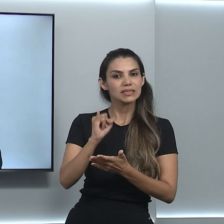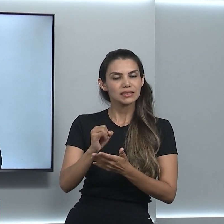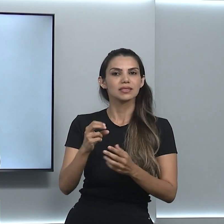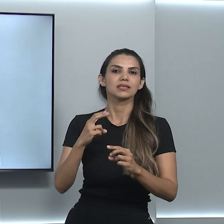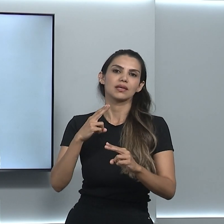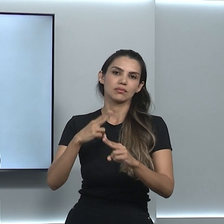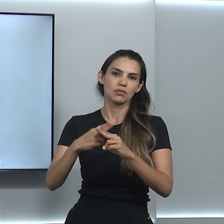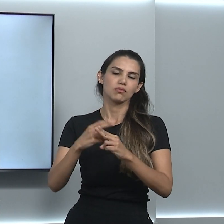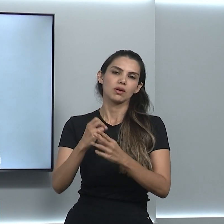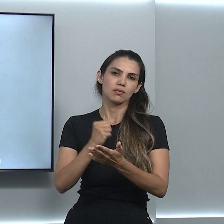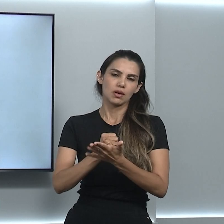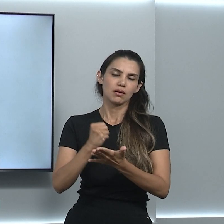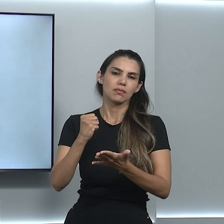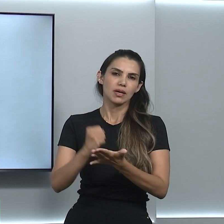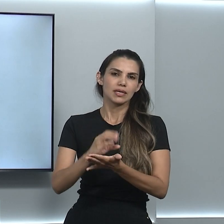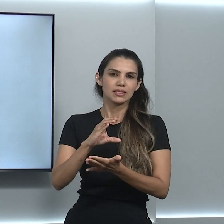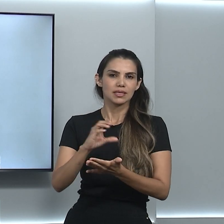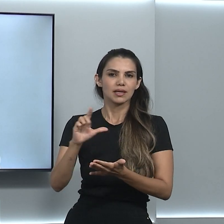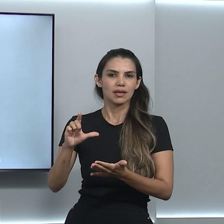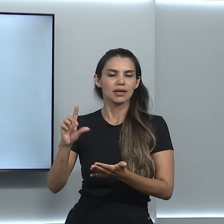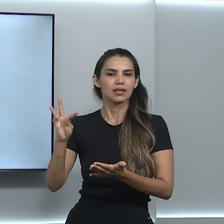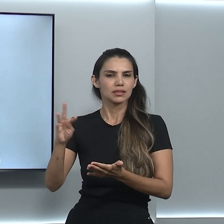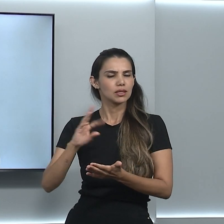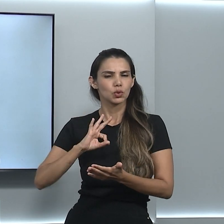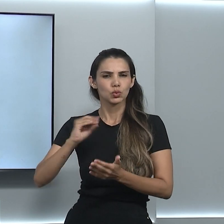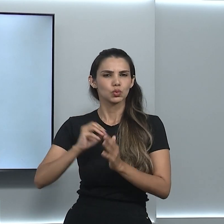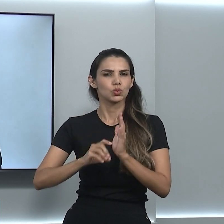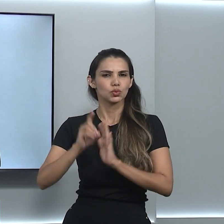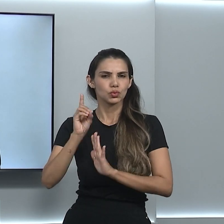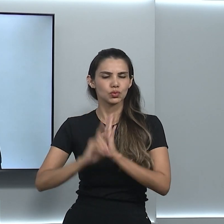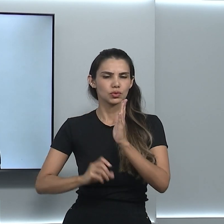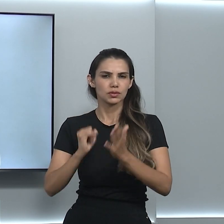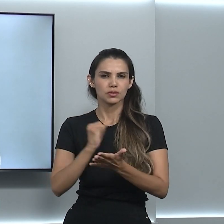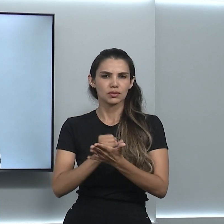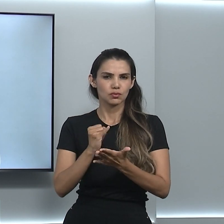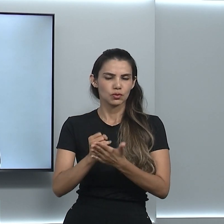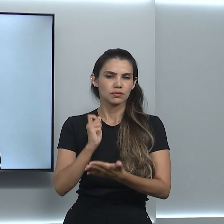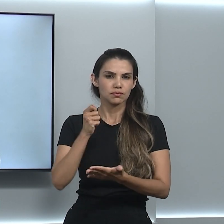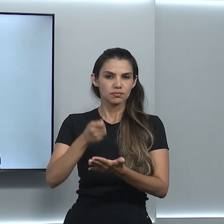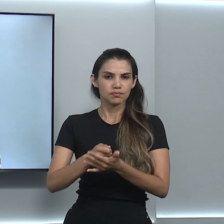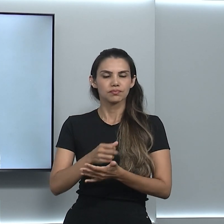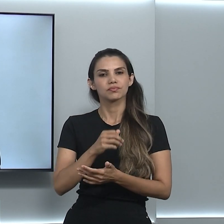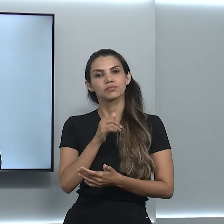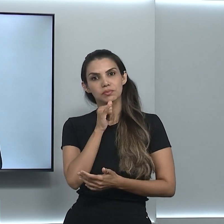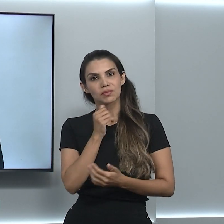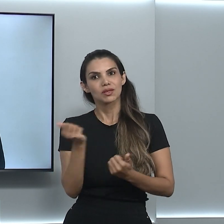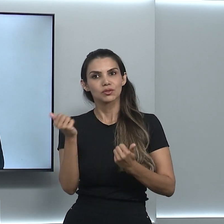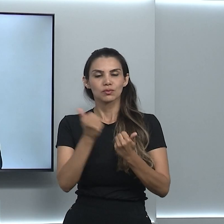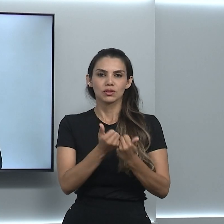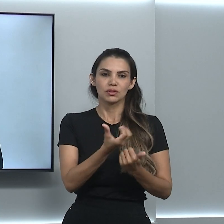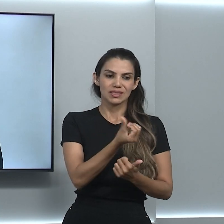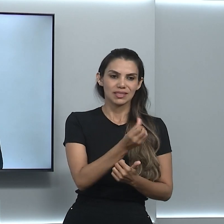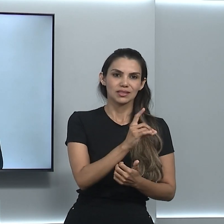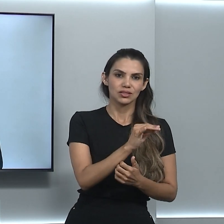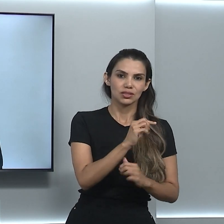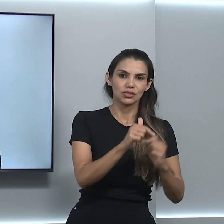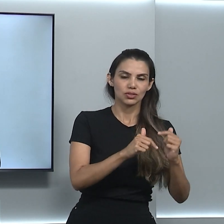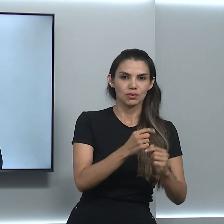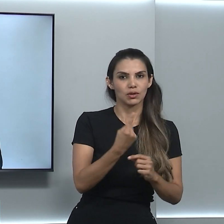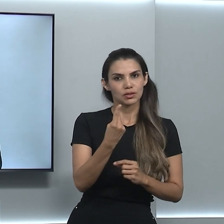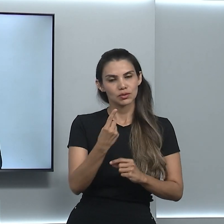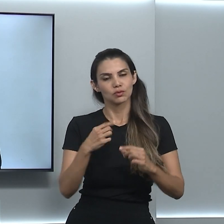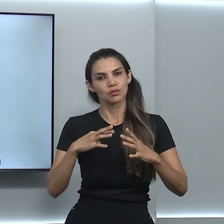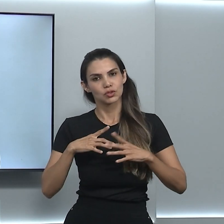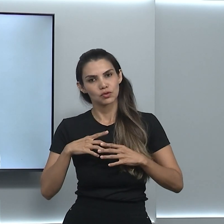legislação trabalhista, com carteira assinada, com todo o pagamento de impostos. A substituição da escala 6x1 por um outro tipo de escala, com menos